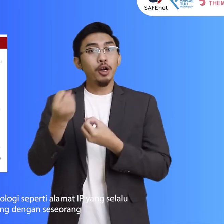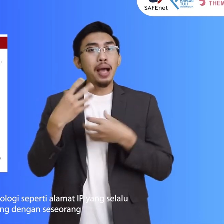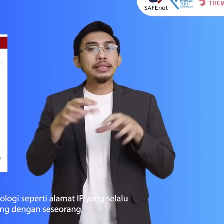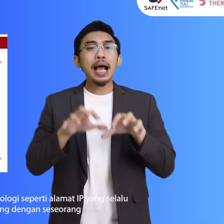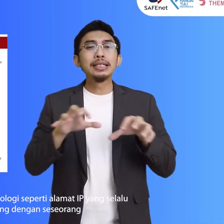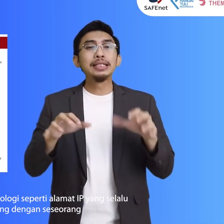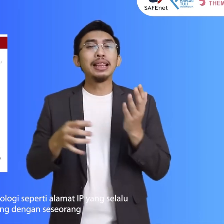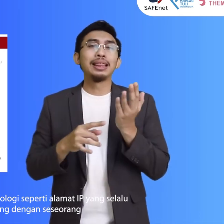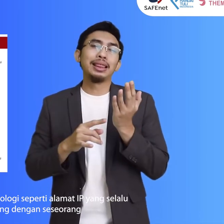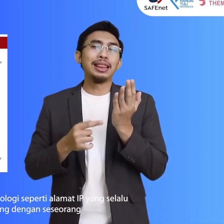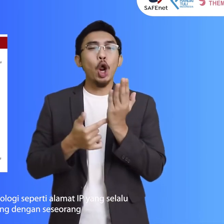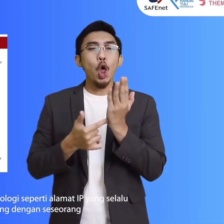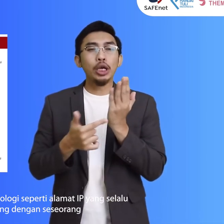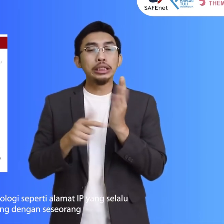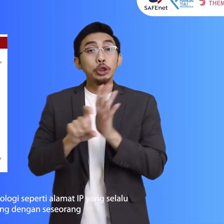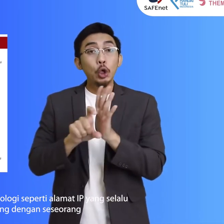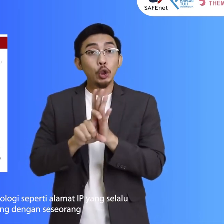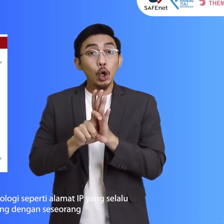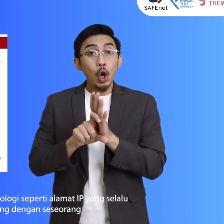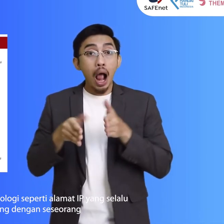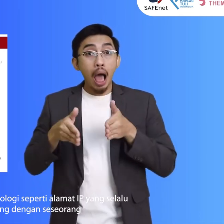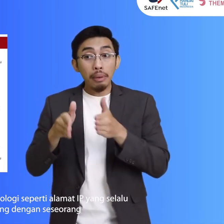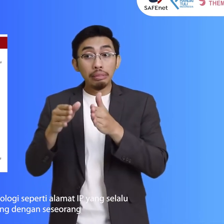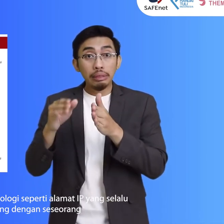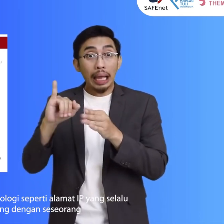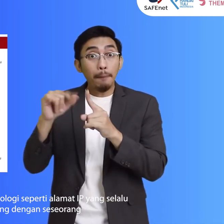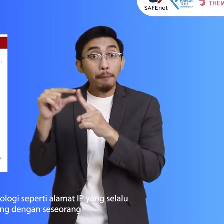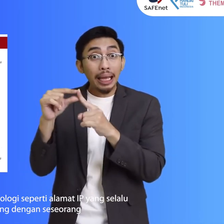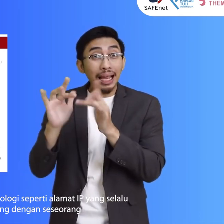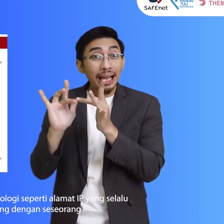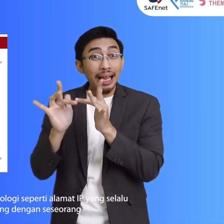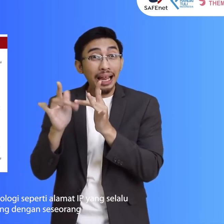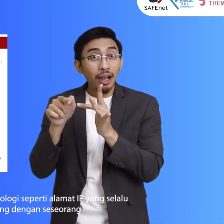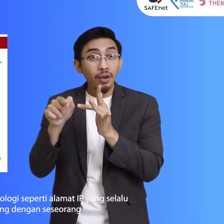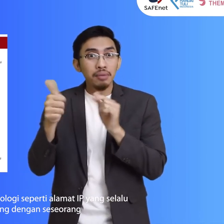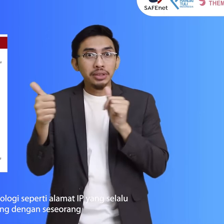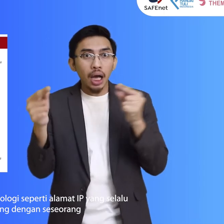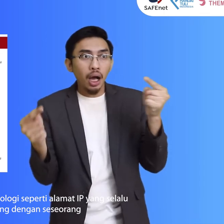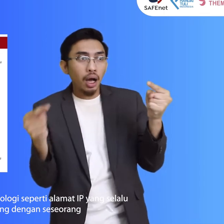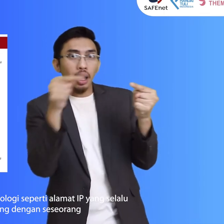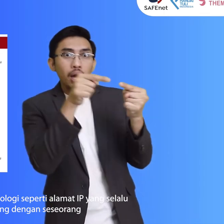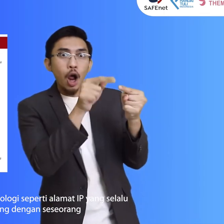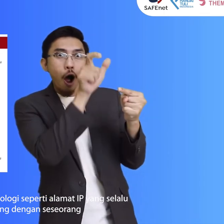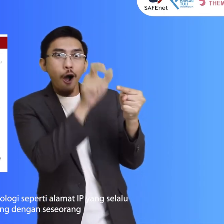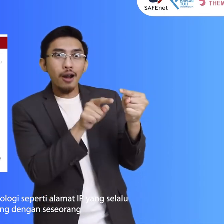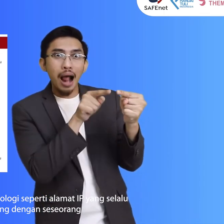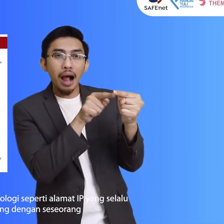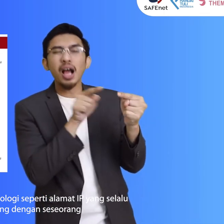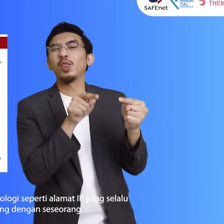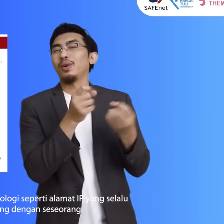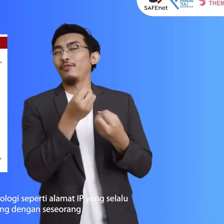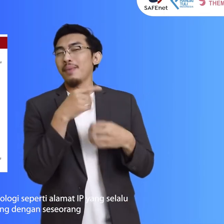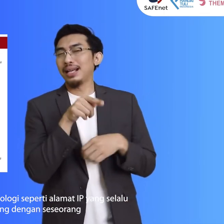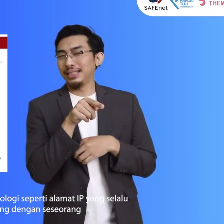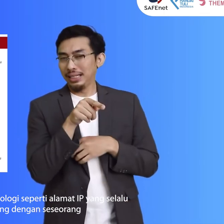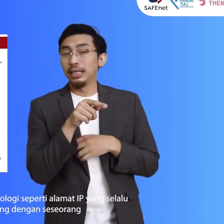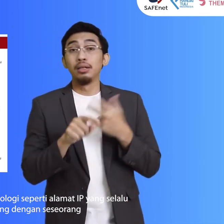i7 informasi aset teknologi seperti alamat IP yang selalu terhubung dengan seseorang